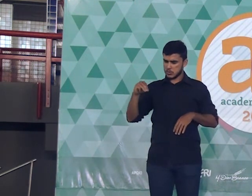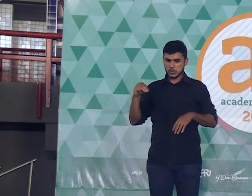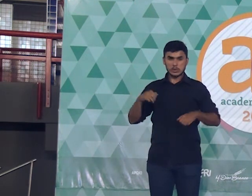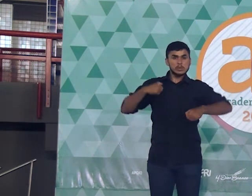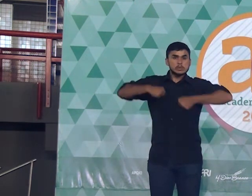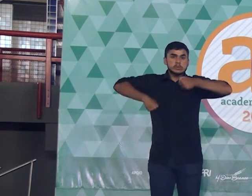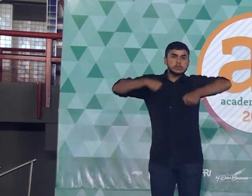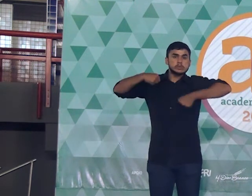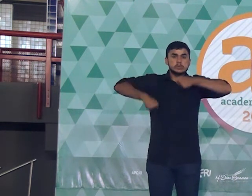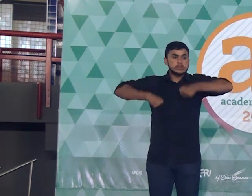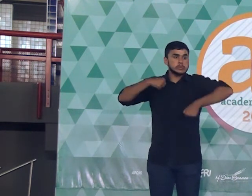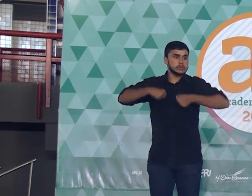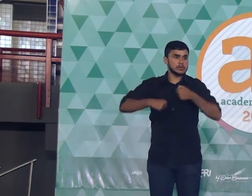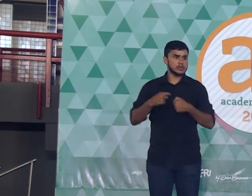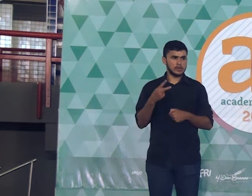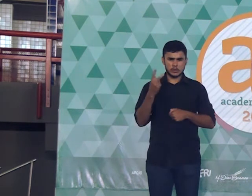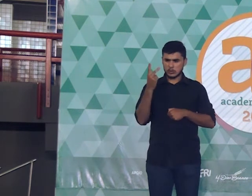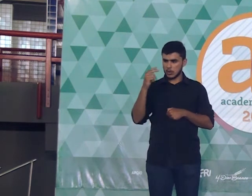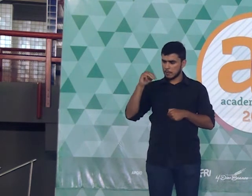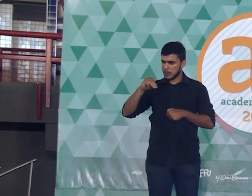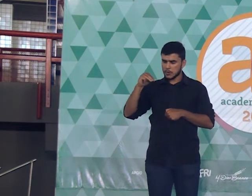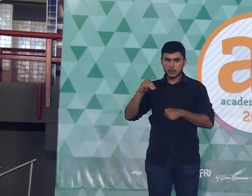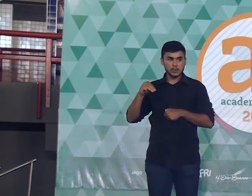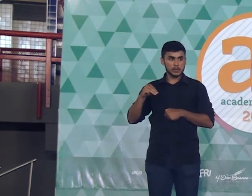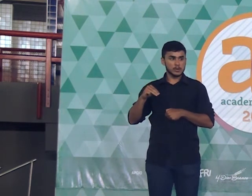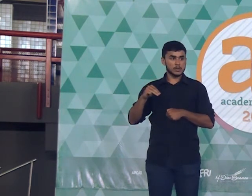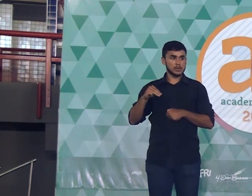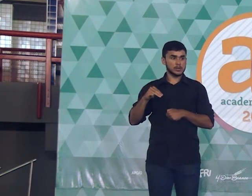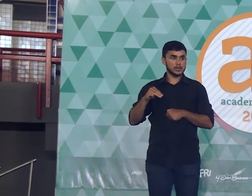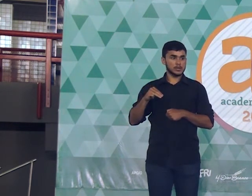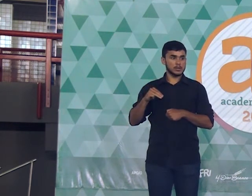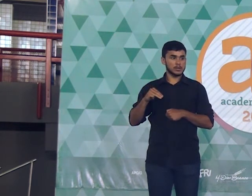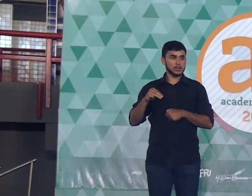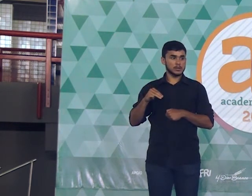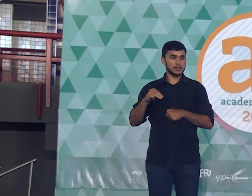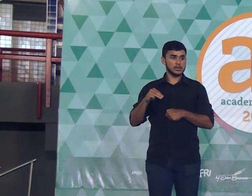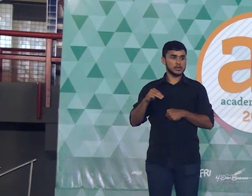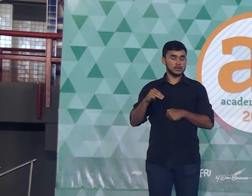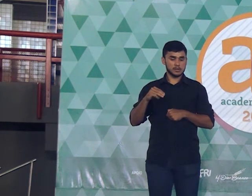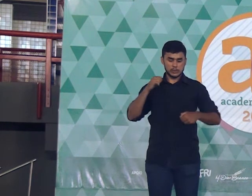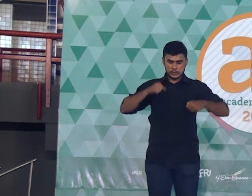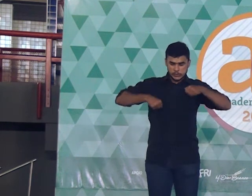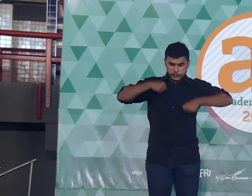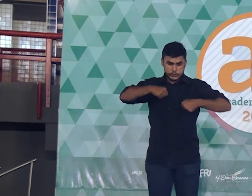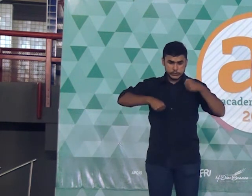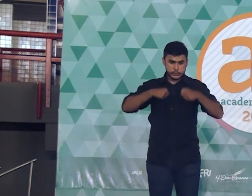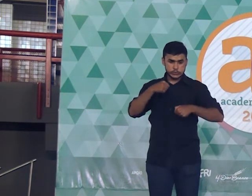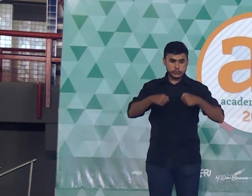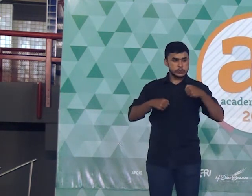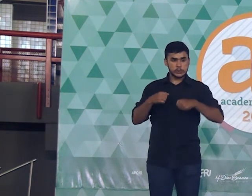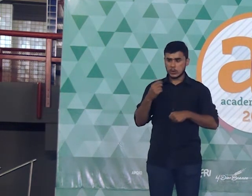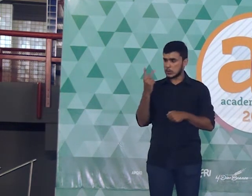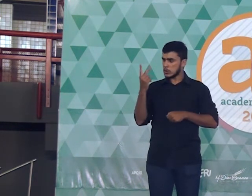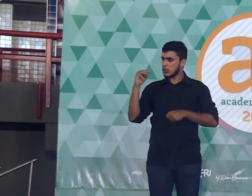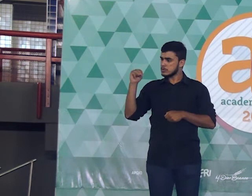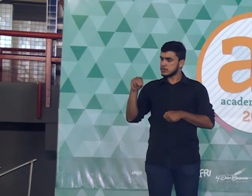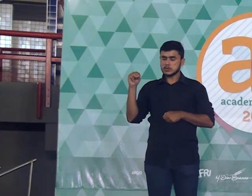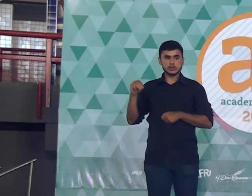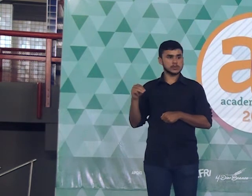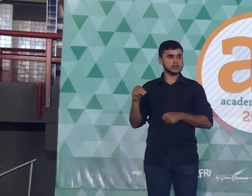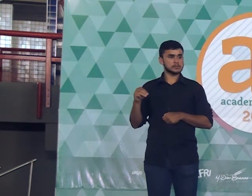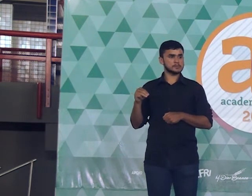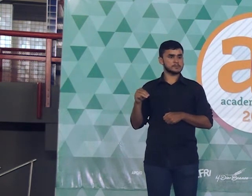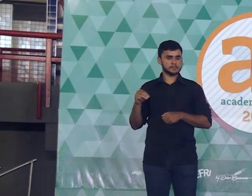2 minutos seria aproximadamente o quê? 120 segundos. 2 quilômetros por 120 segundos. Então,